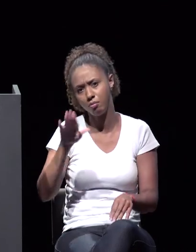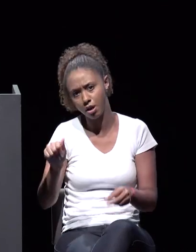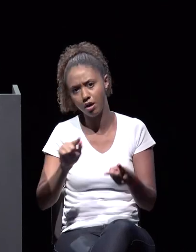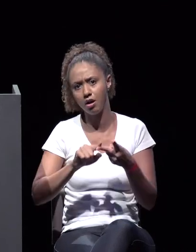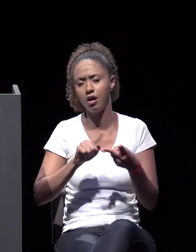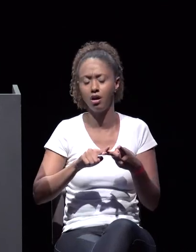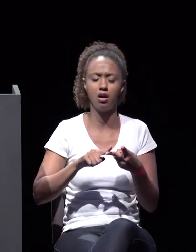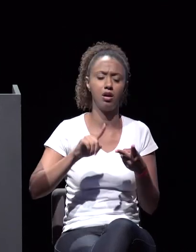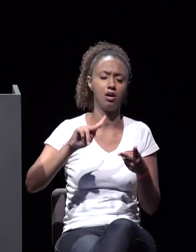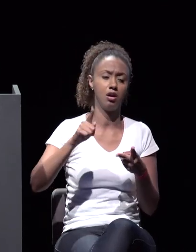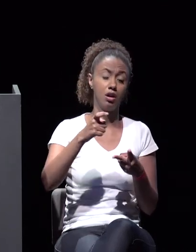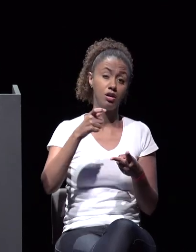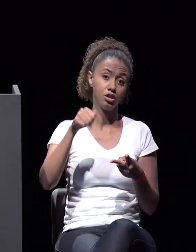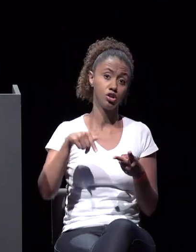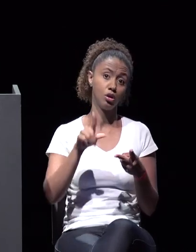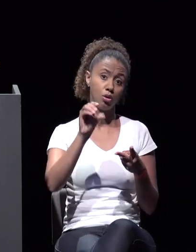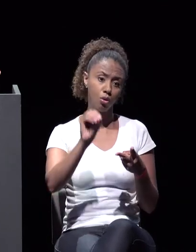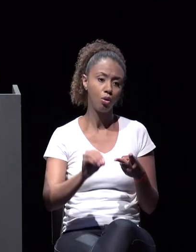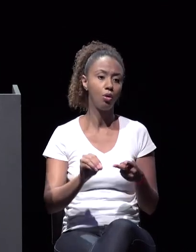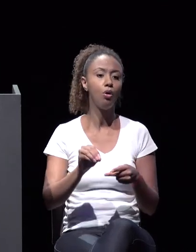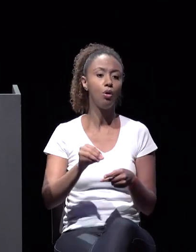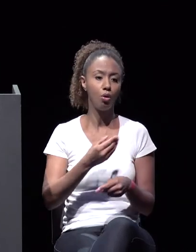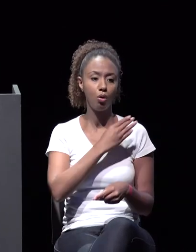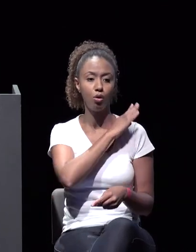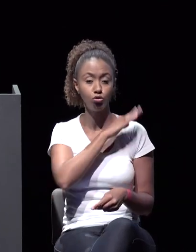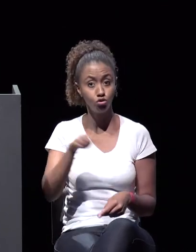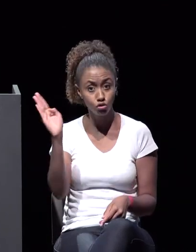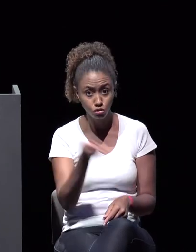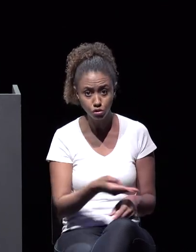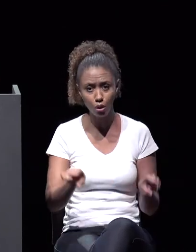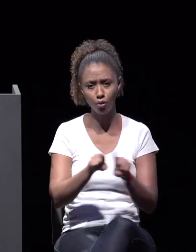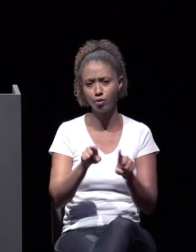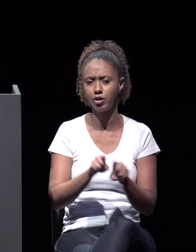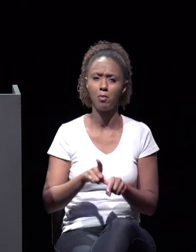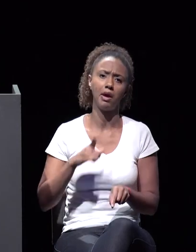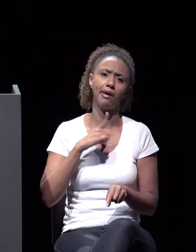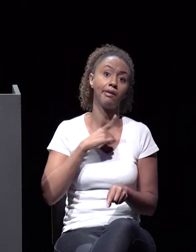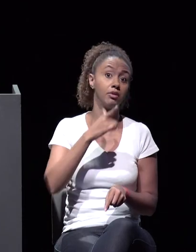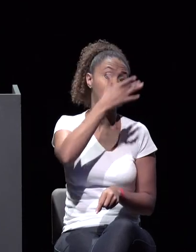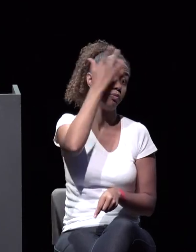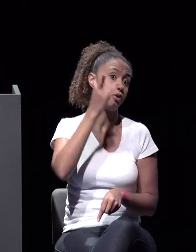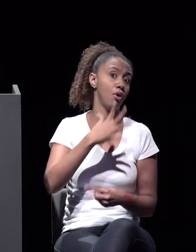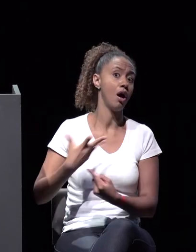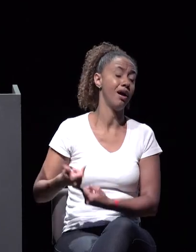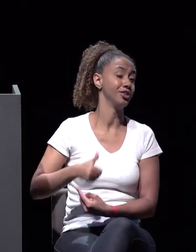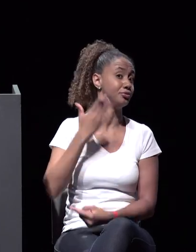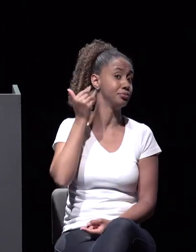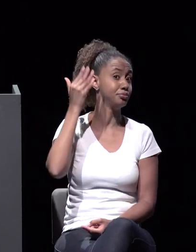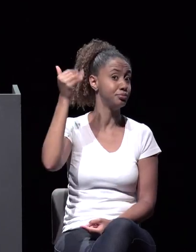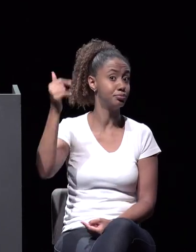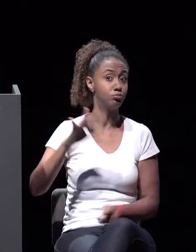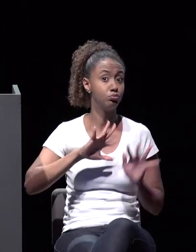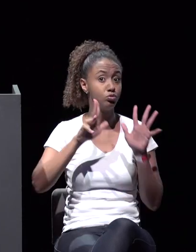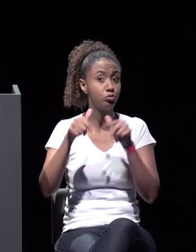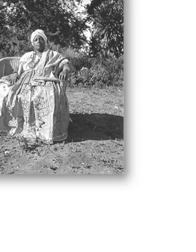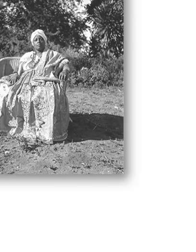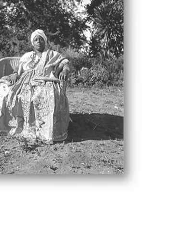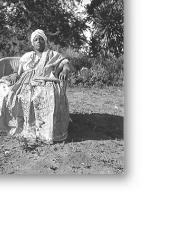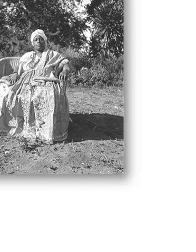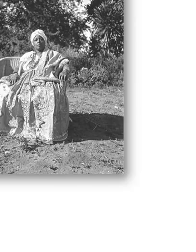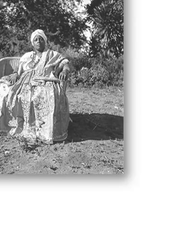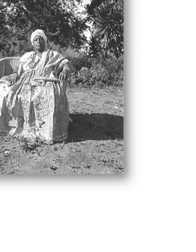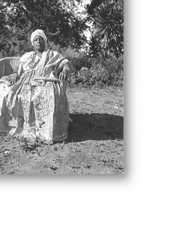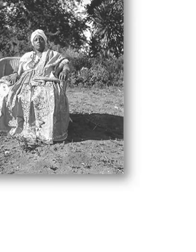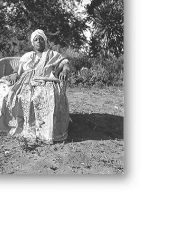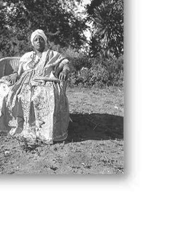à frente né como jorge amado pr vg dorival caymmi né todos filhos de uma senhora essa é uma